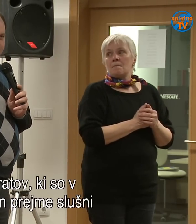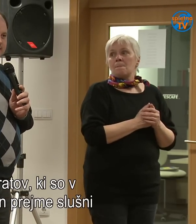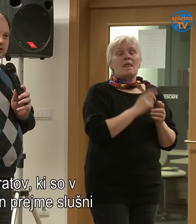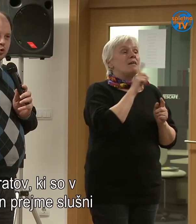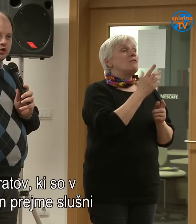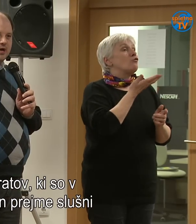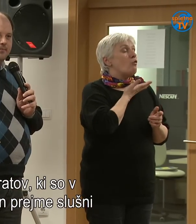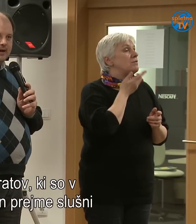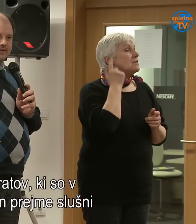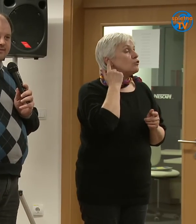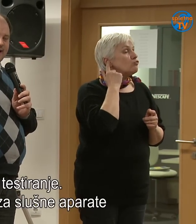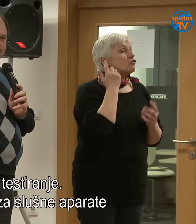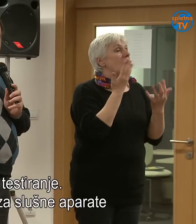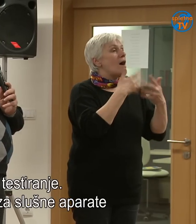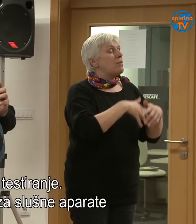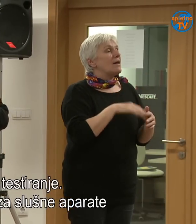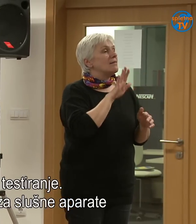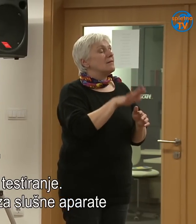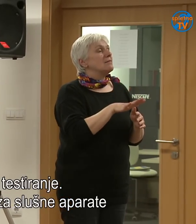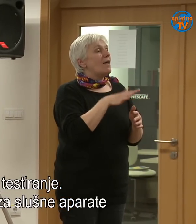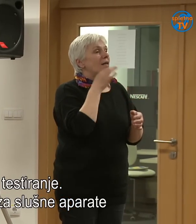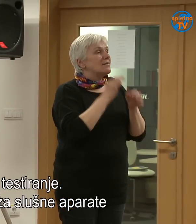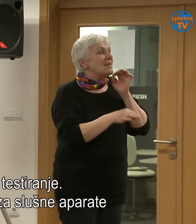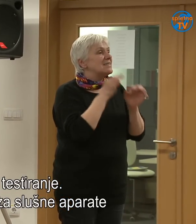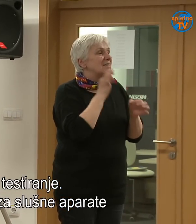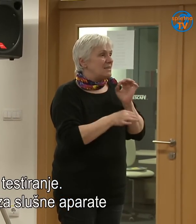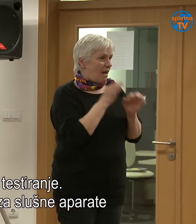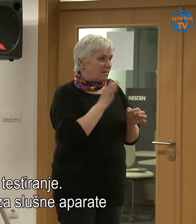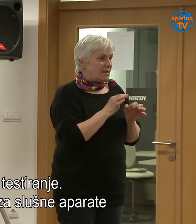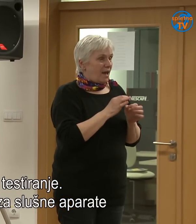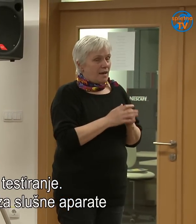in prejme slušni aparat na testiranje.